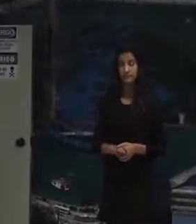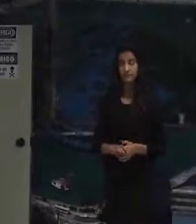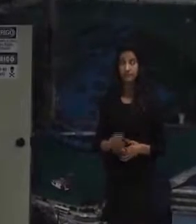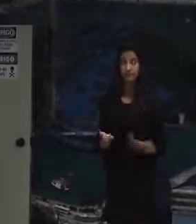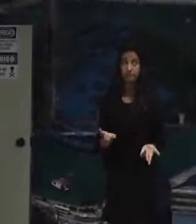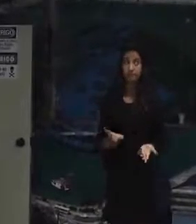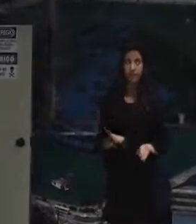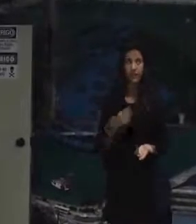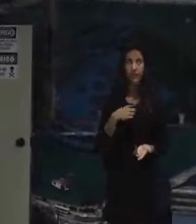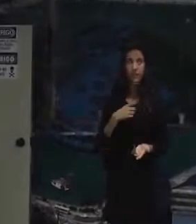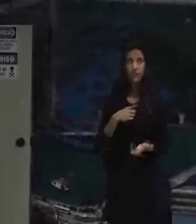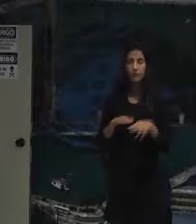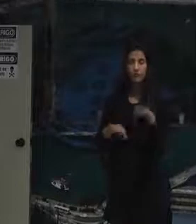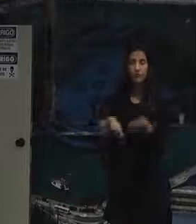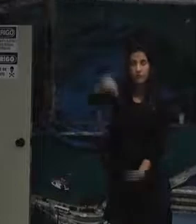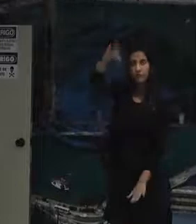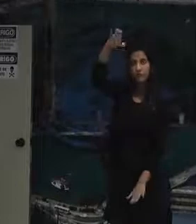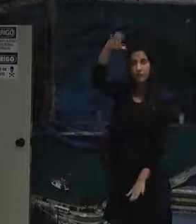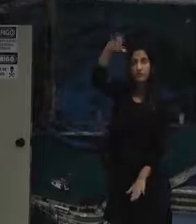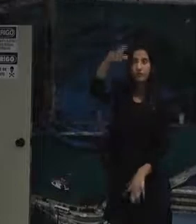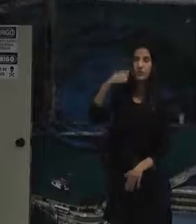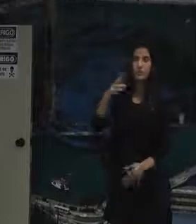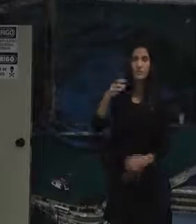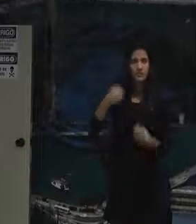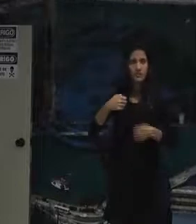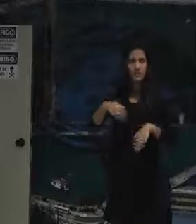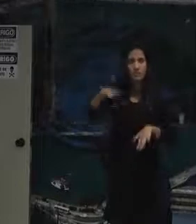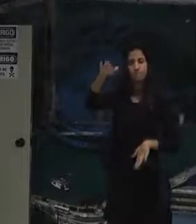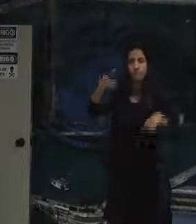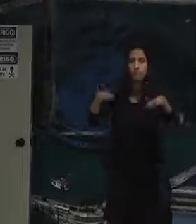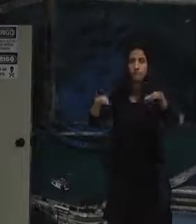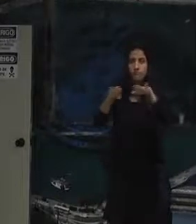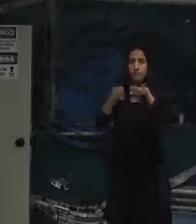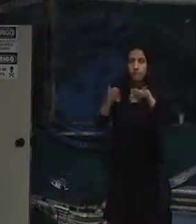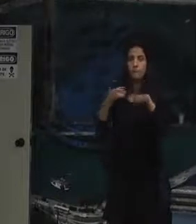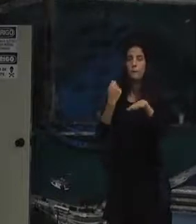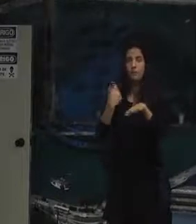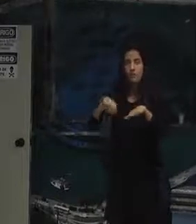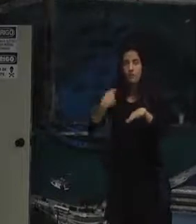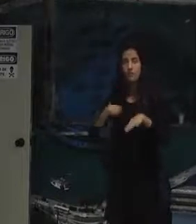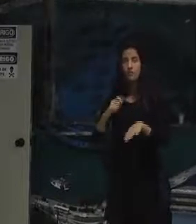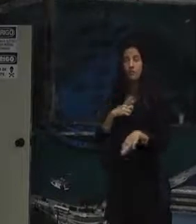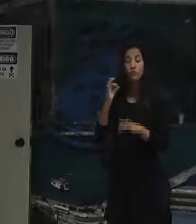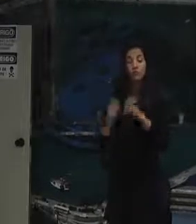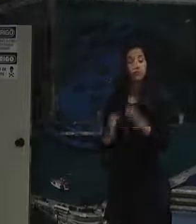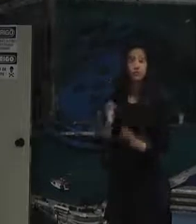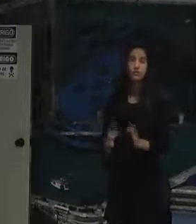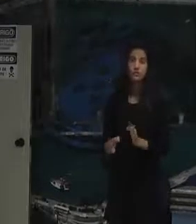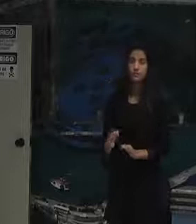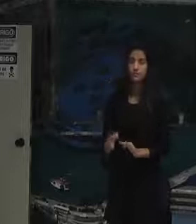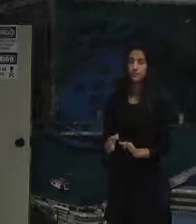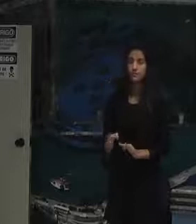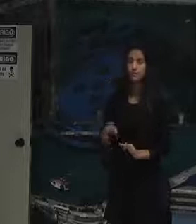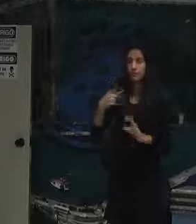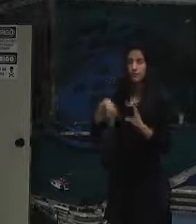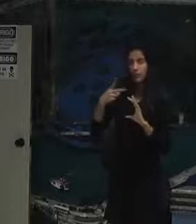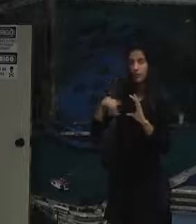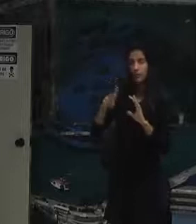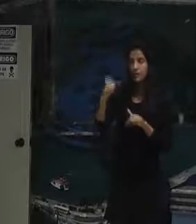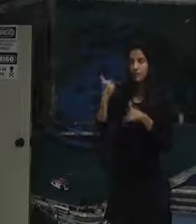vereador, escuta, ter uma correção nesse código tributário para que possa corrigir essa distorção. Esta casa fez um